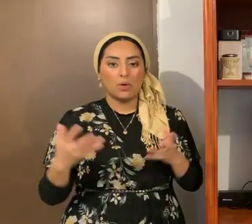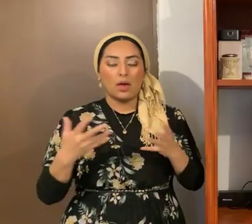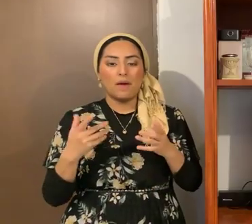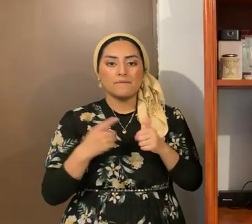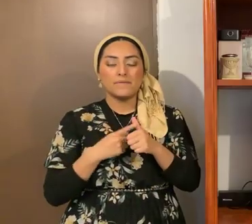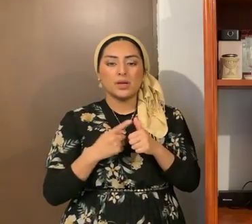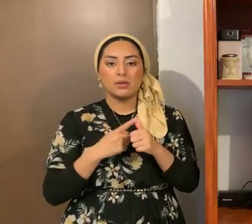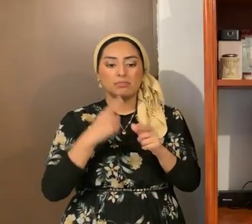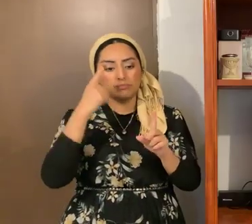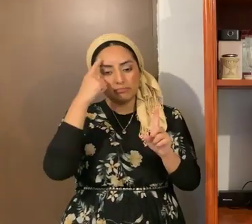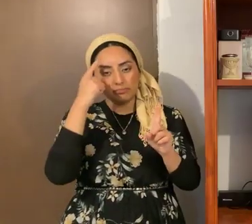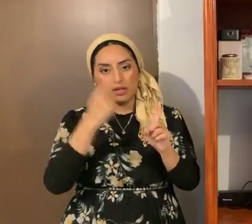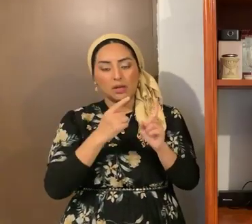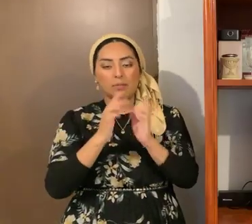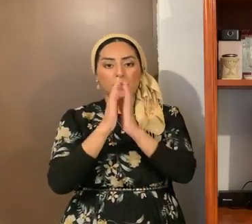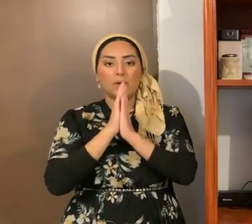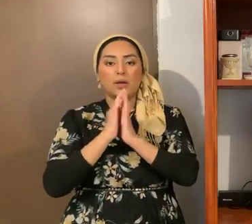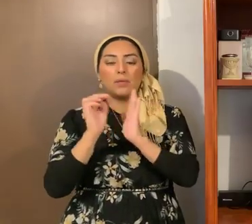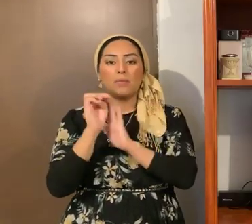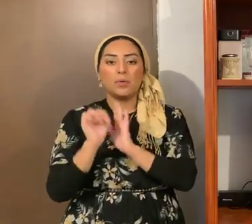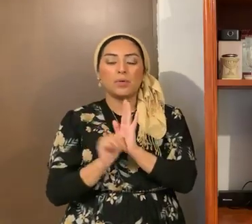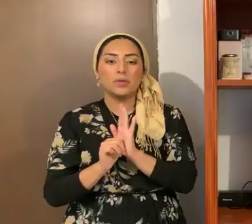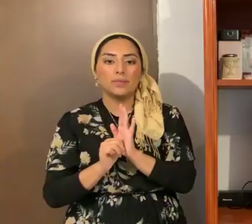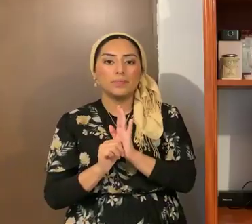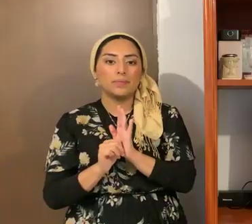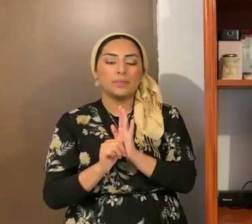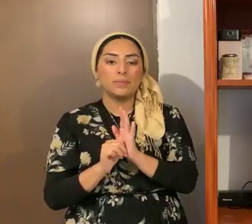primera causa de la tefila de Moshe?